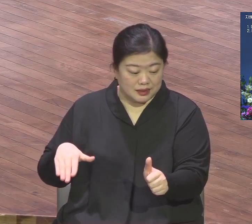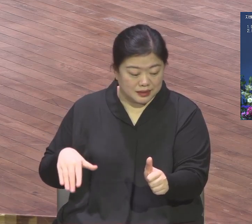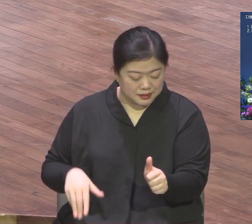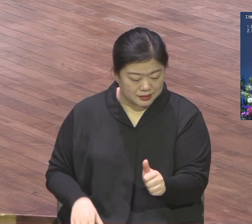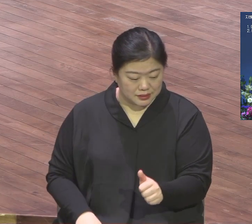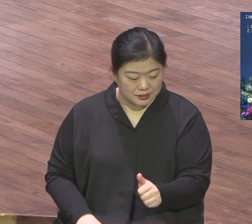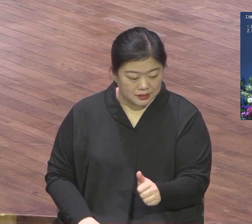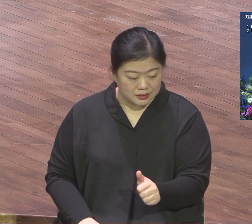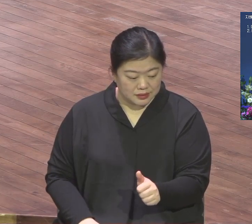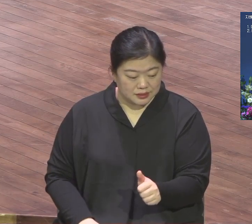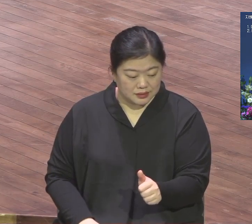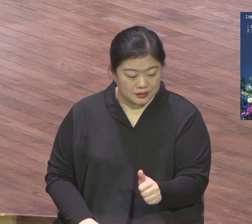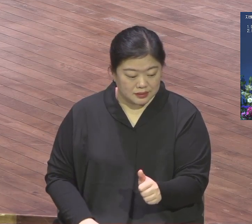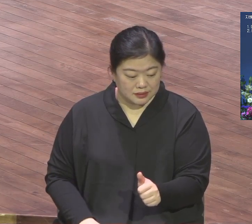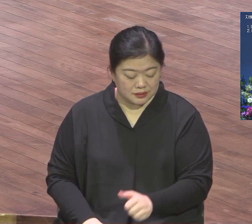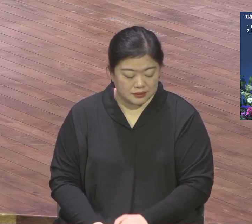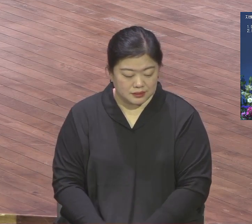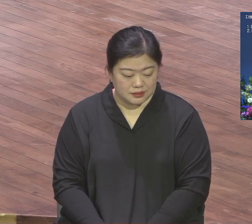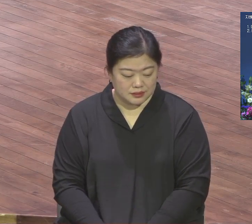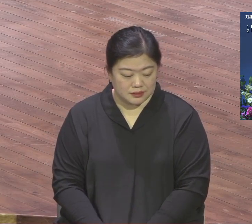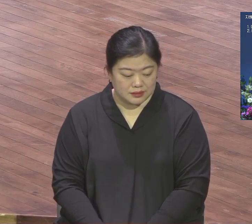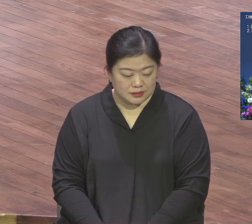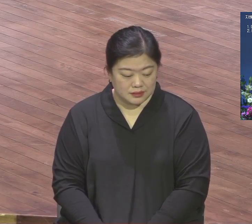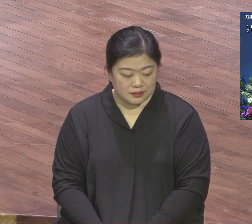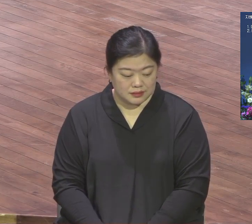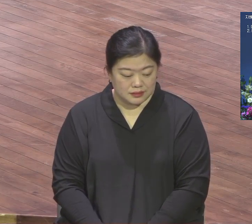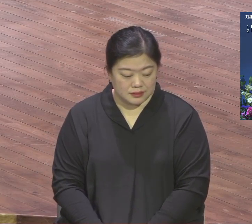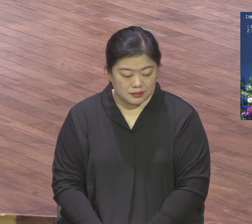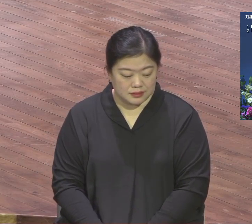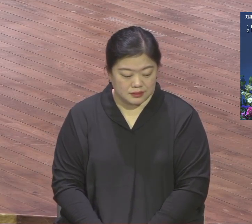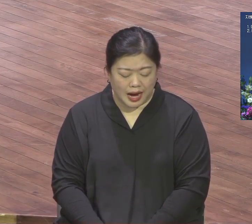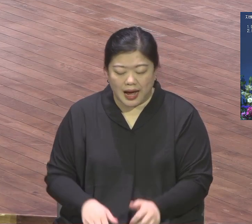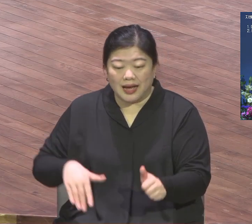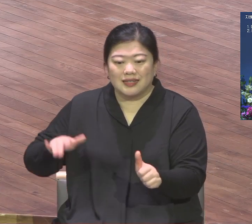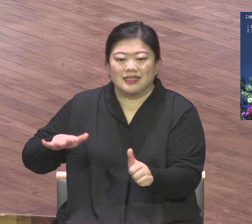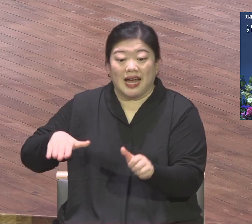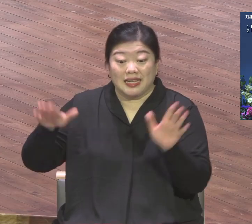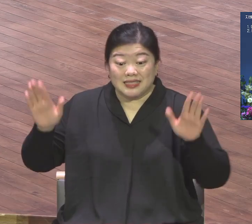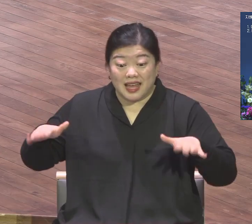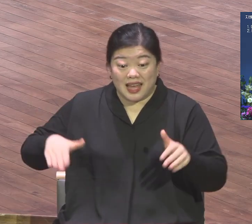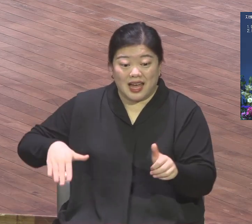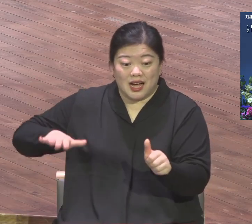내 머리에 앉아서 둥지를 틀고 알을 까는 것은 막을 수 있다 그래.